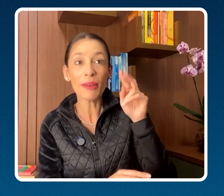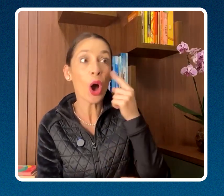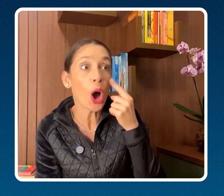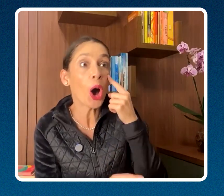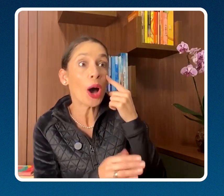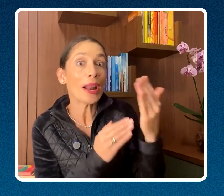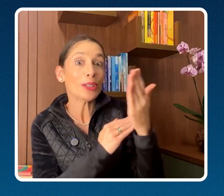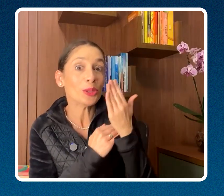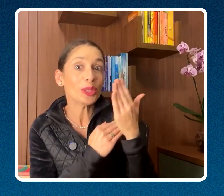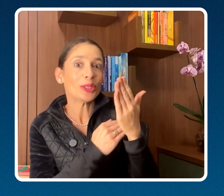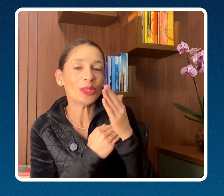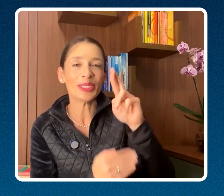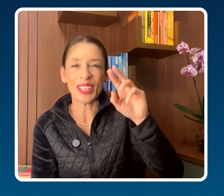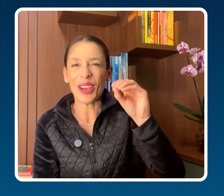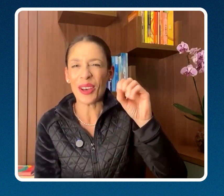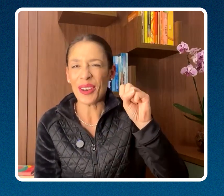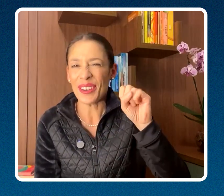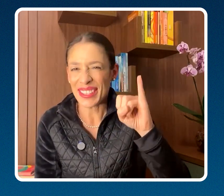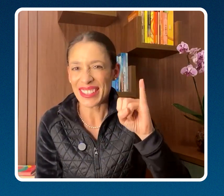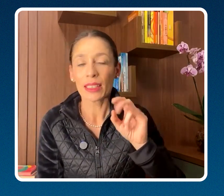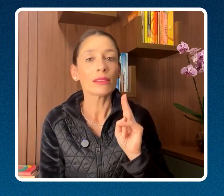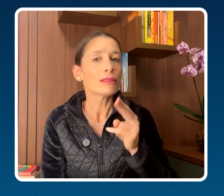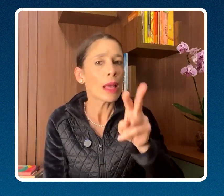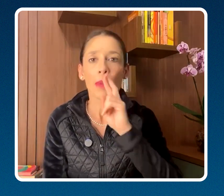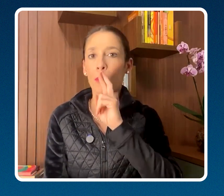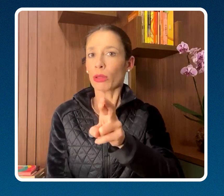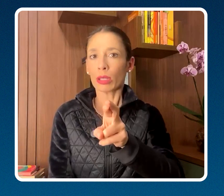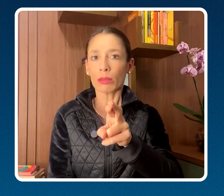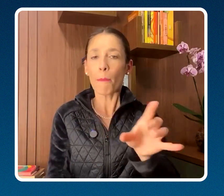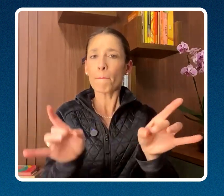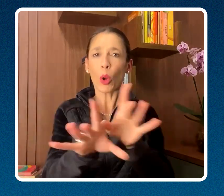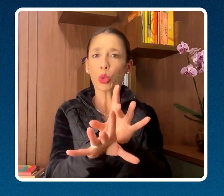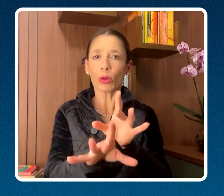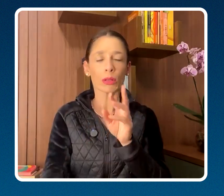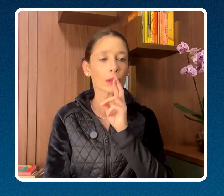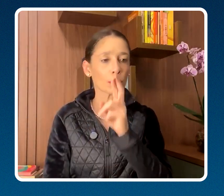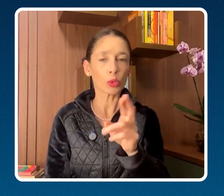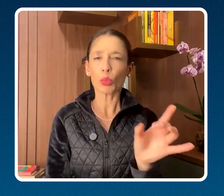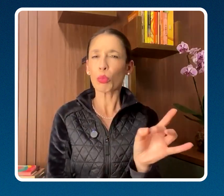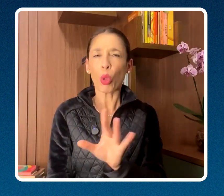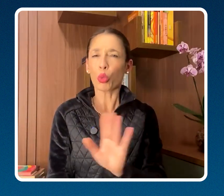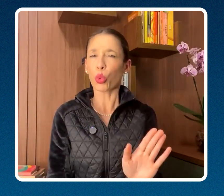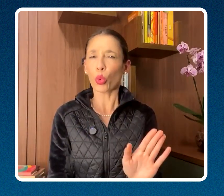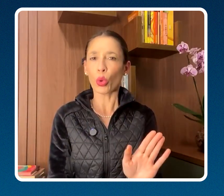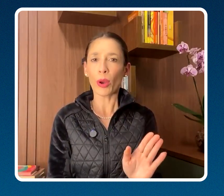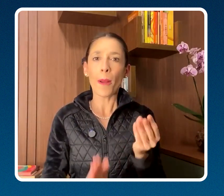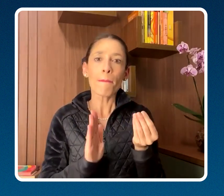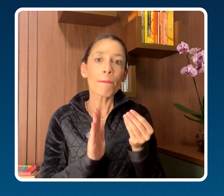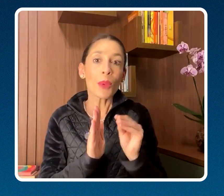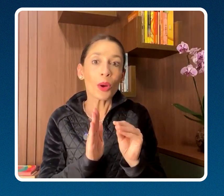isso assim, me ajuda. E ela tá ali, pronto. Gente, é incrível, pronto. E ela põe lá no finalzinho, como